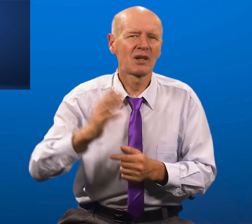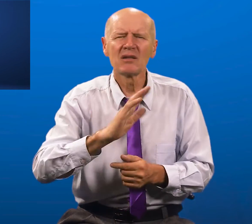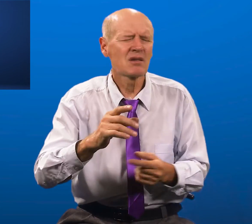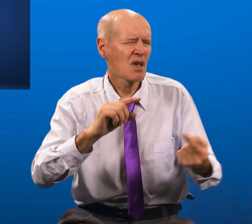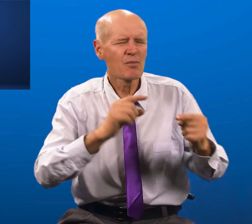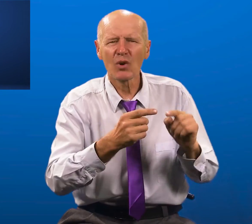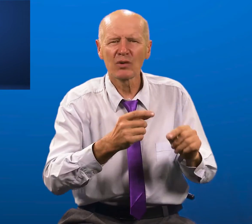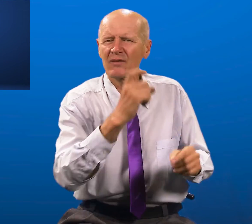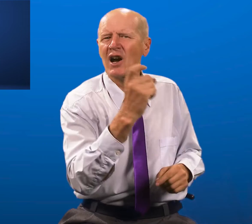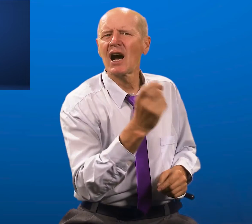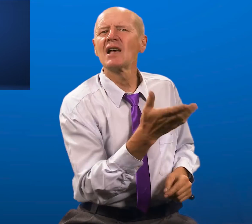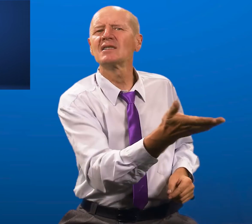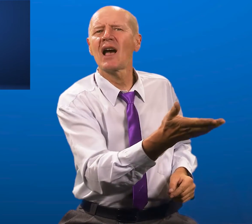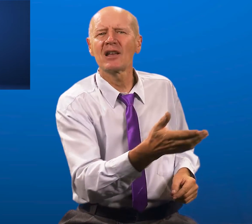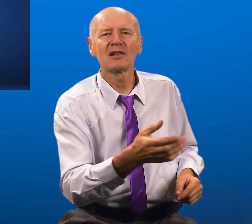И